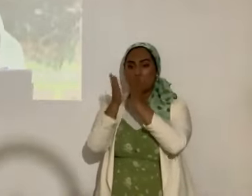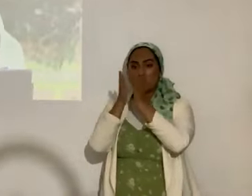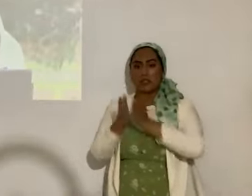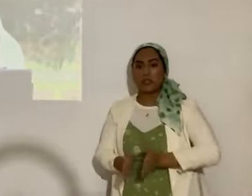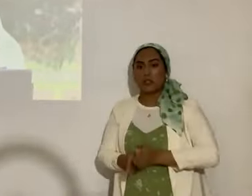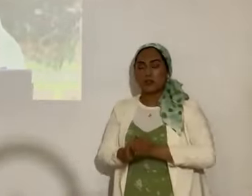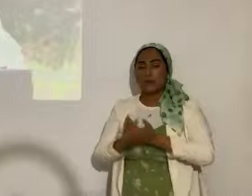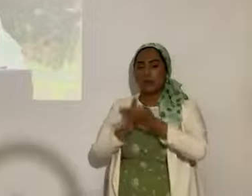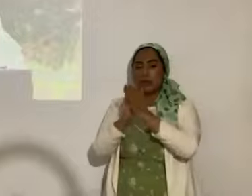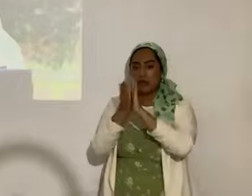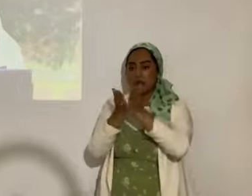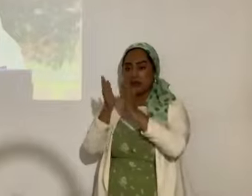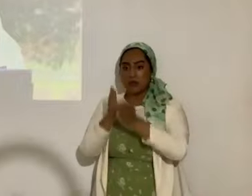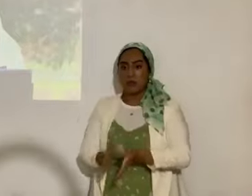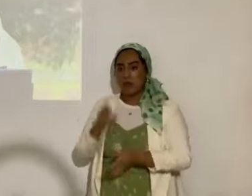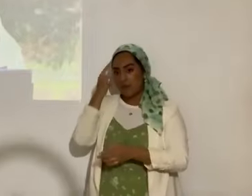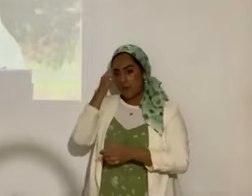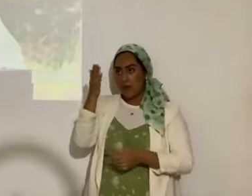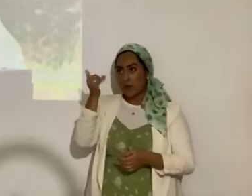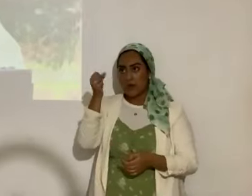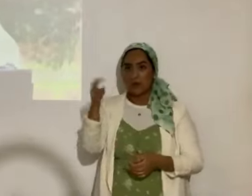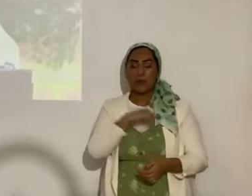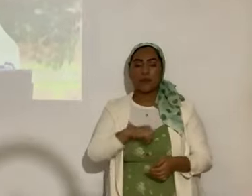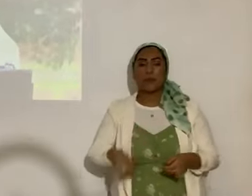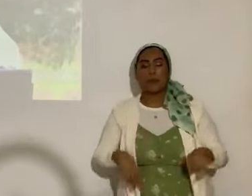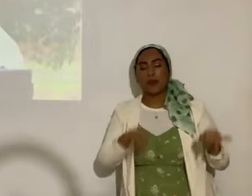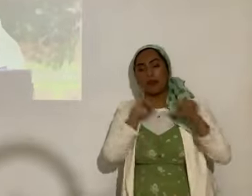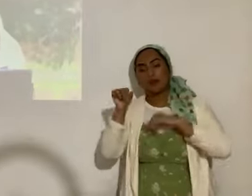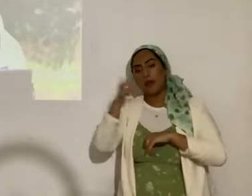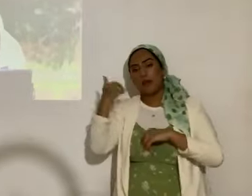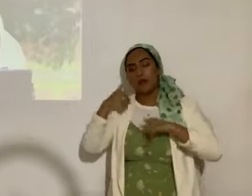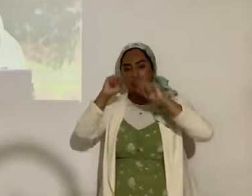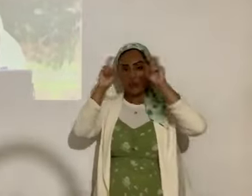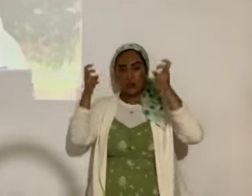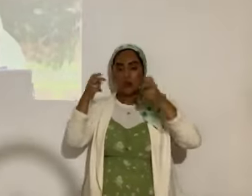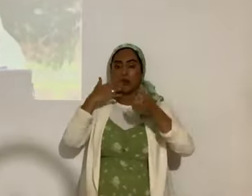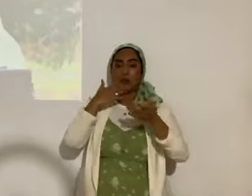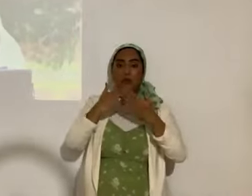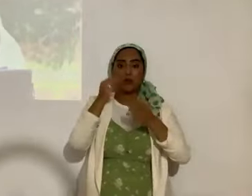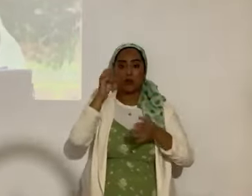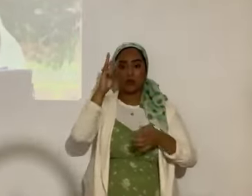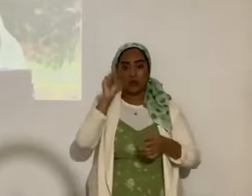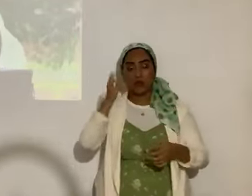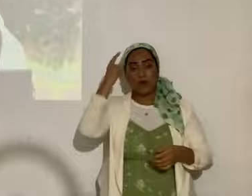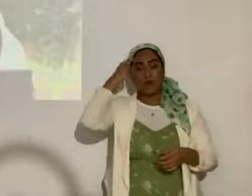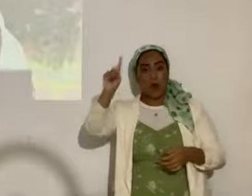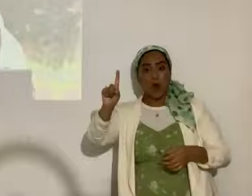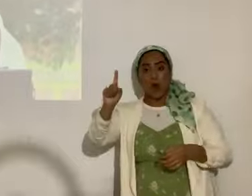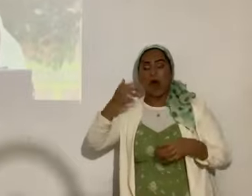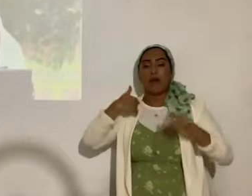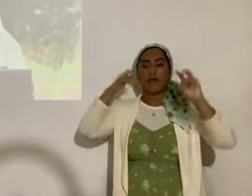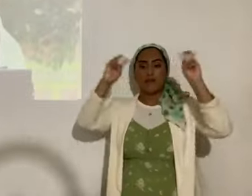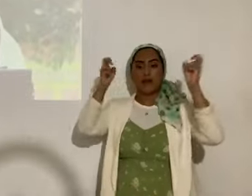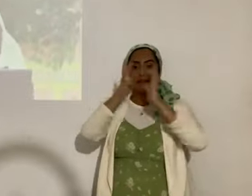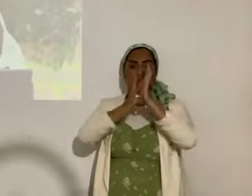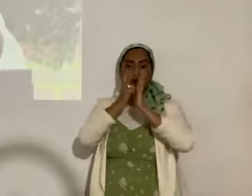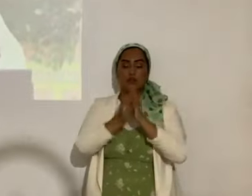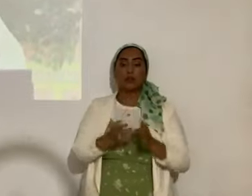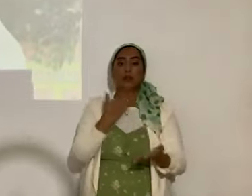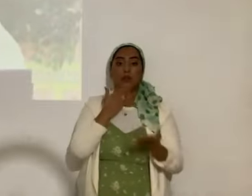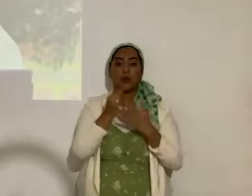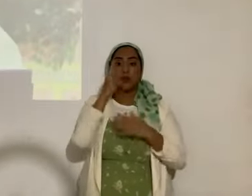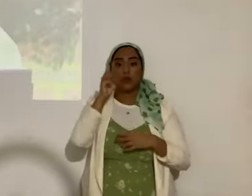un tandet de yahshuaia y también hay un tema que se titula buenas noticias para así se titula en forma de pregunta